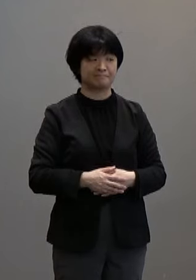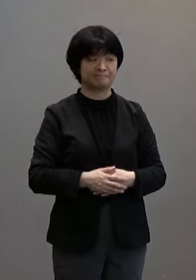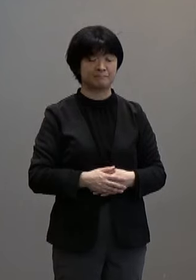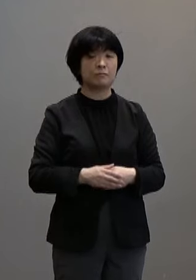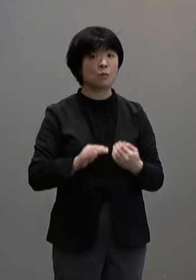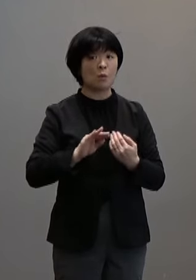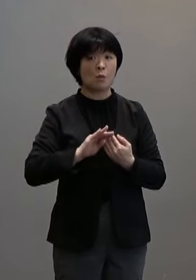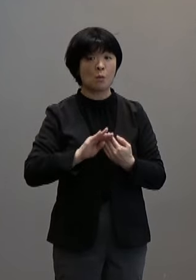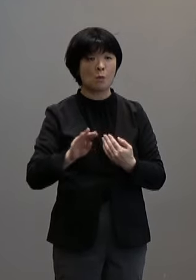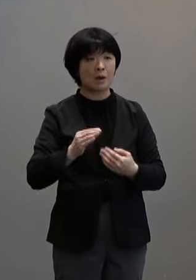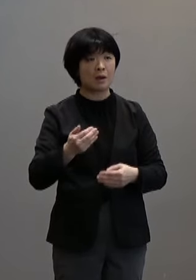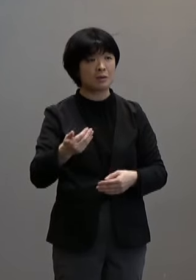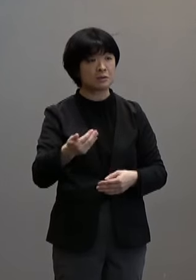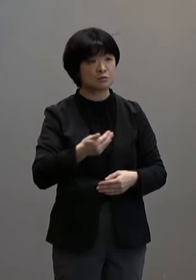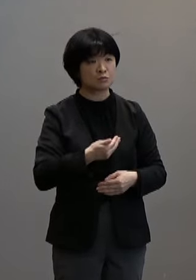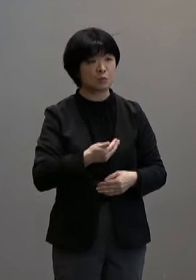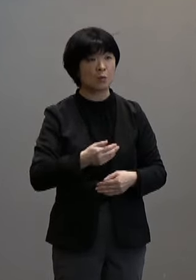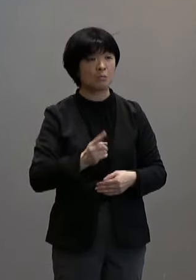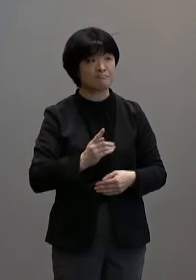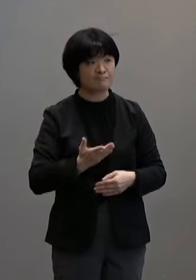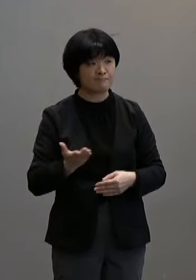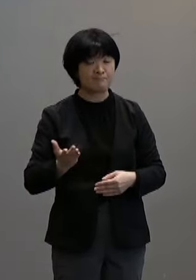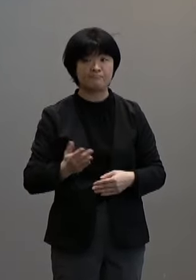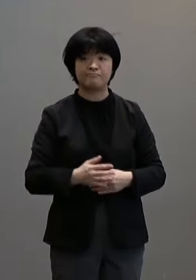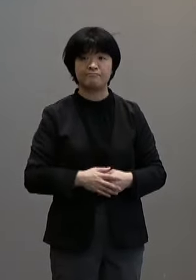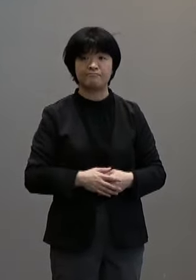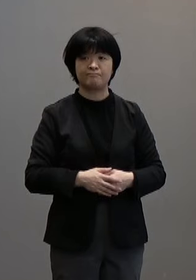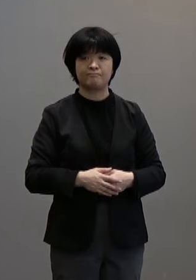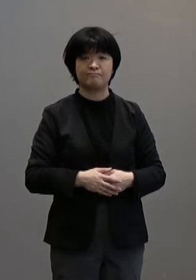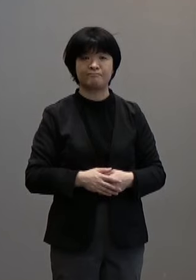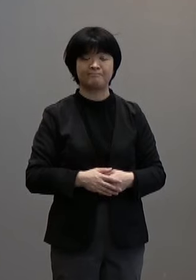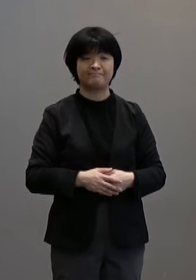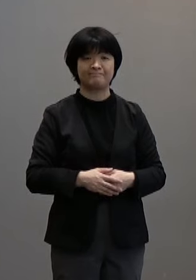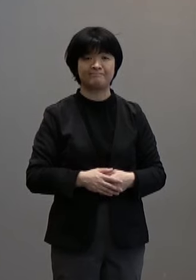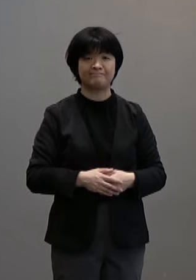。その他、質問ございますでしょうか。よろし